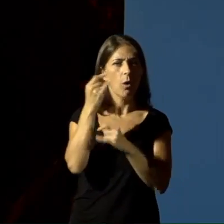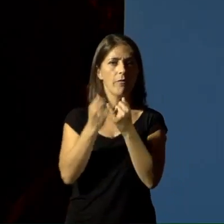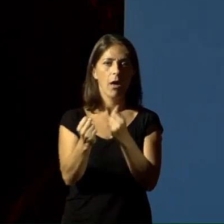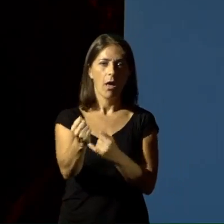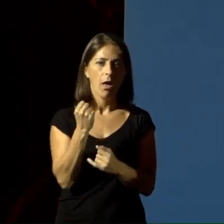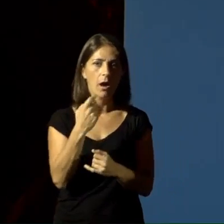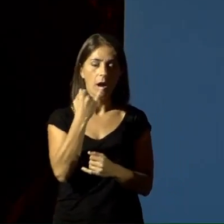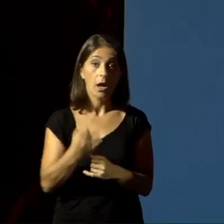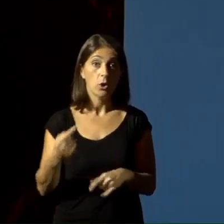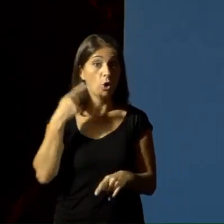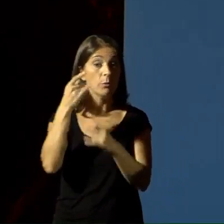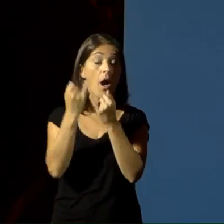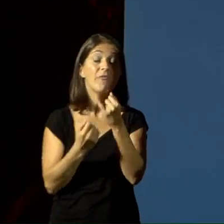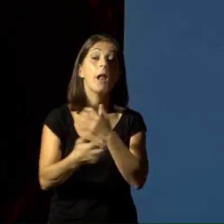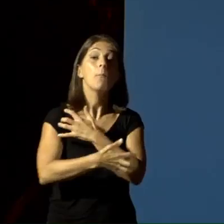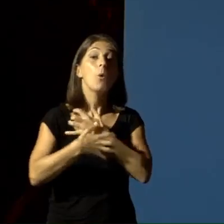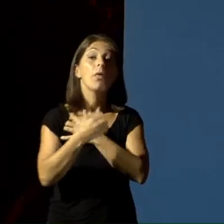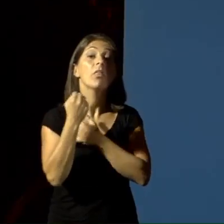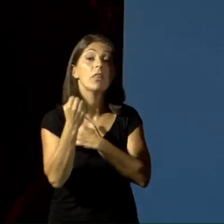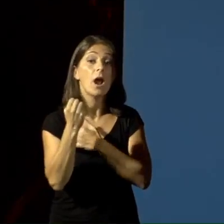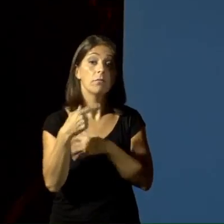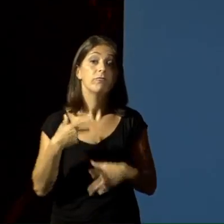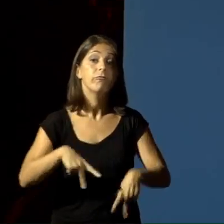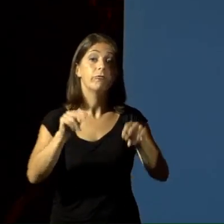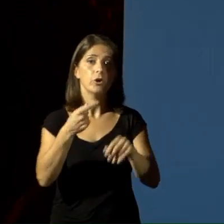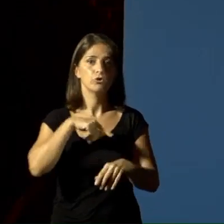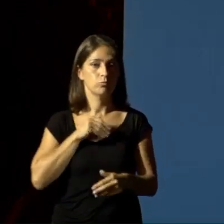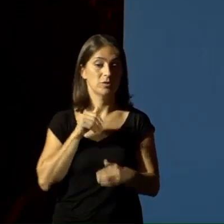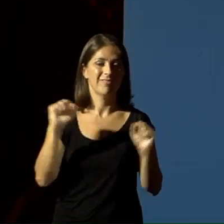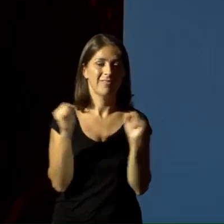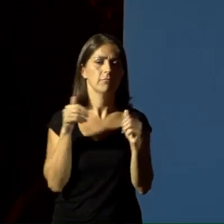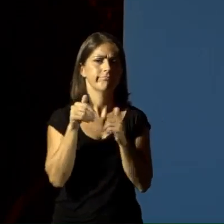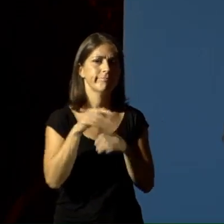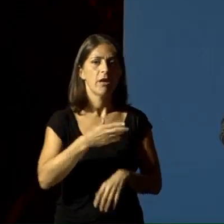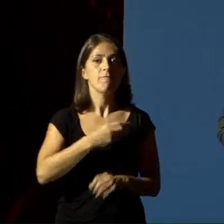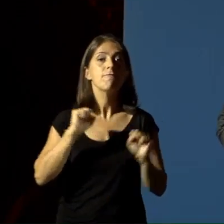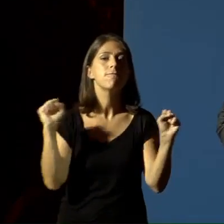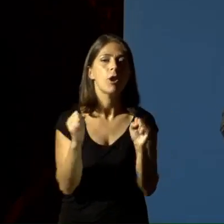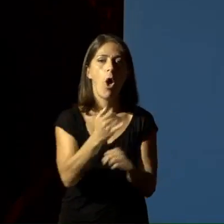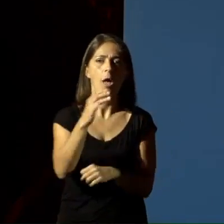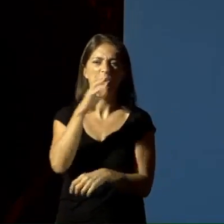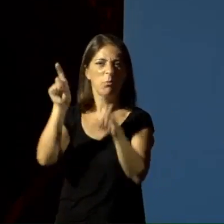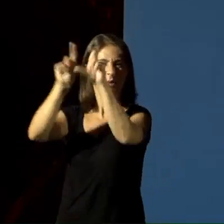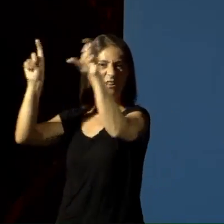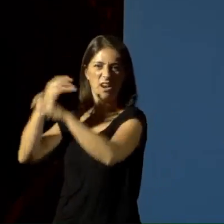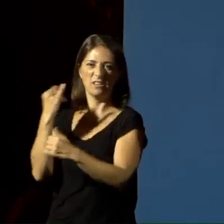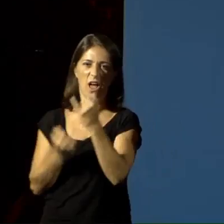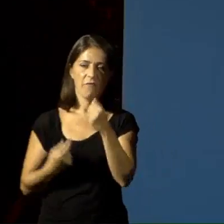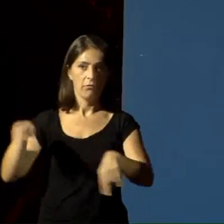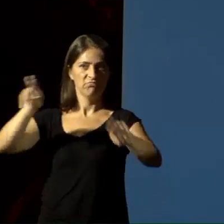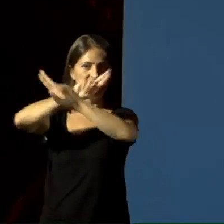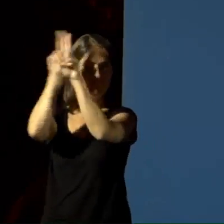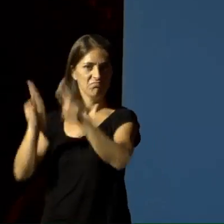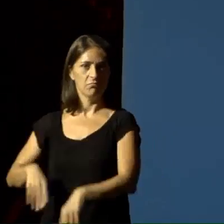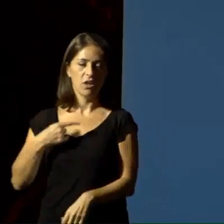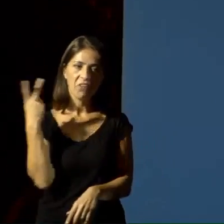eléctrica para acabar ca pobreza enerxética, porque ven o inverno e sabemos que hai xente que pasa frío porque as empresas eléctricas multinacionais